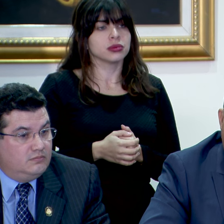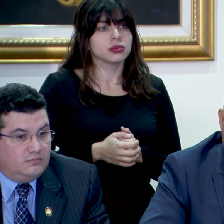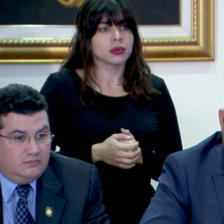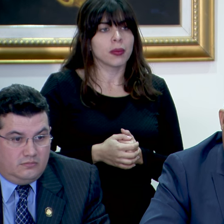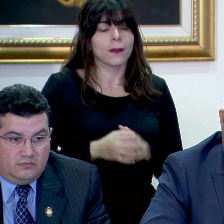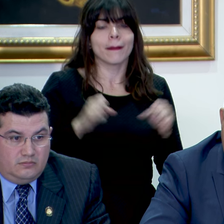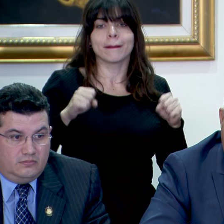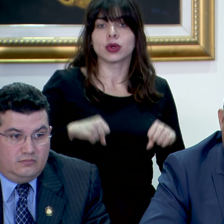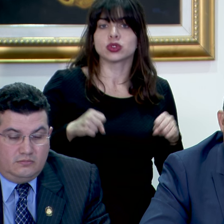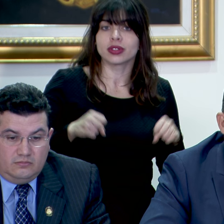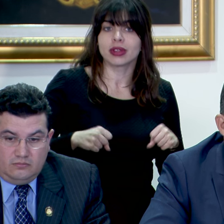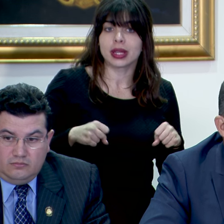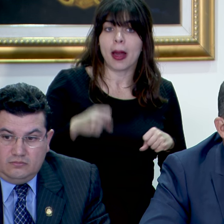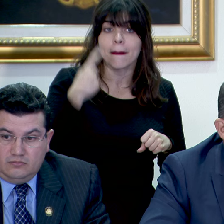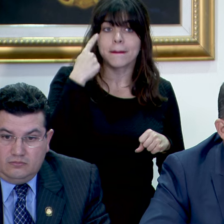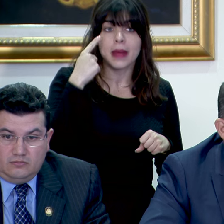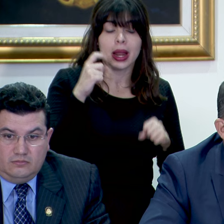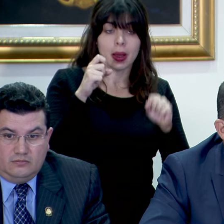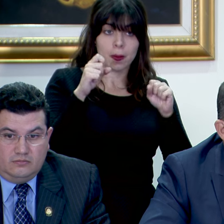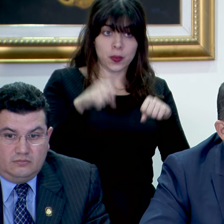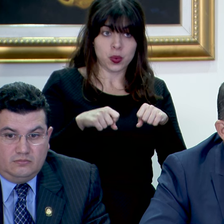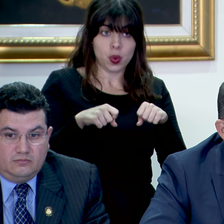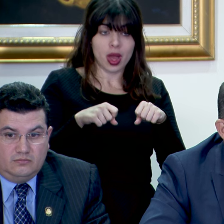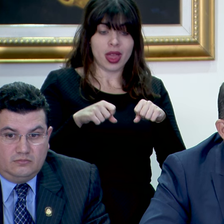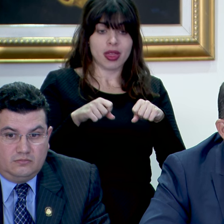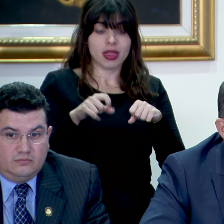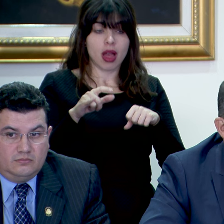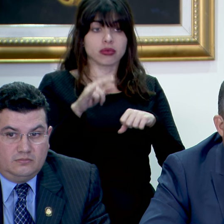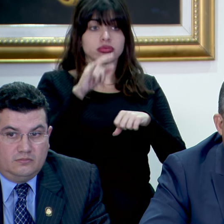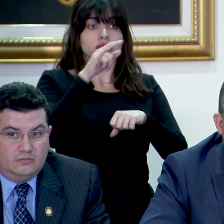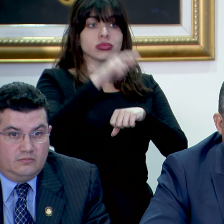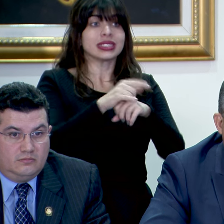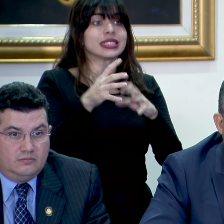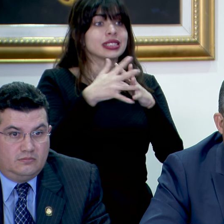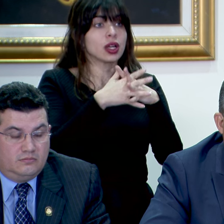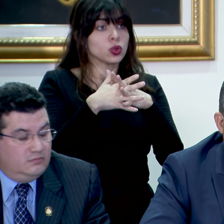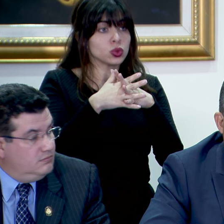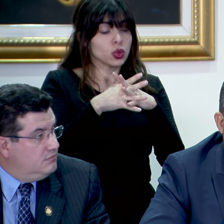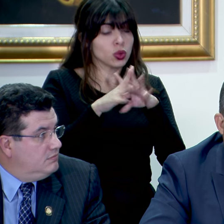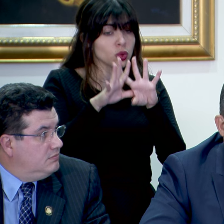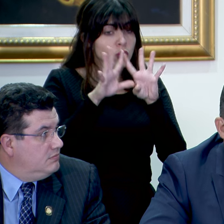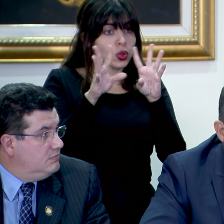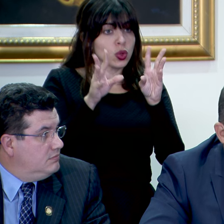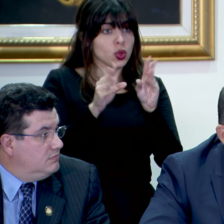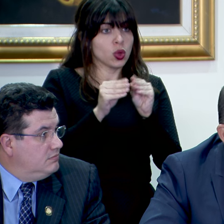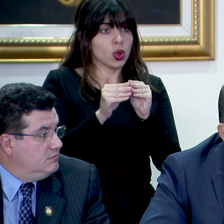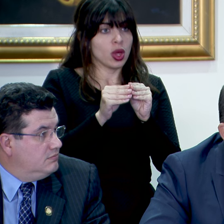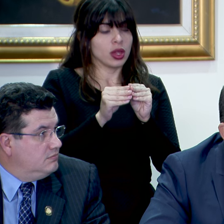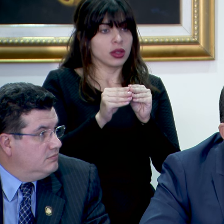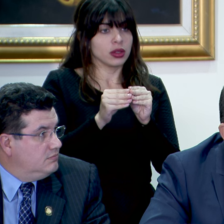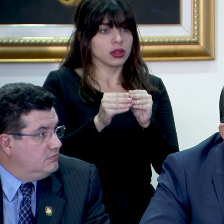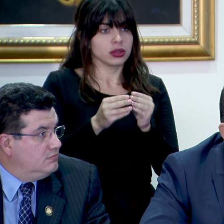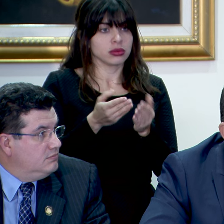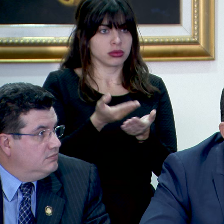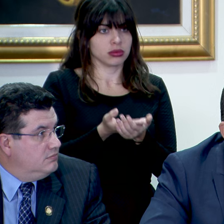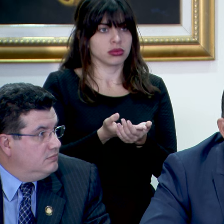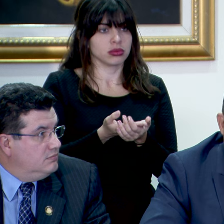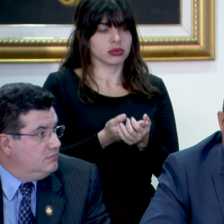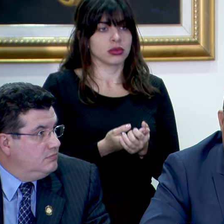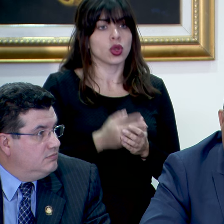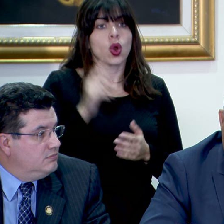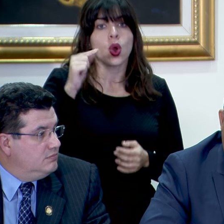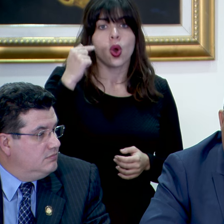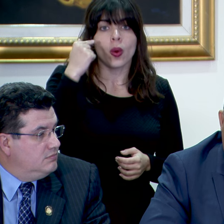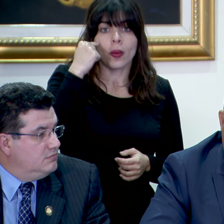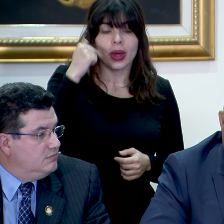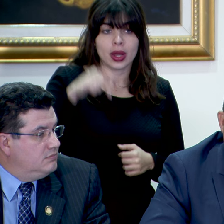Las posibilidades para que puedan trasladarse a los Estados Unidos están todas abiertas. Así es. El